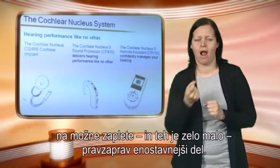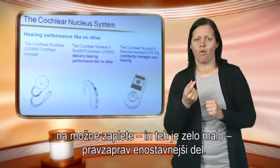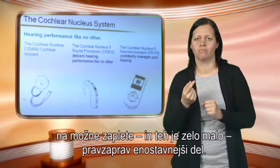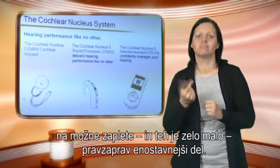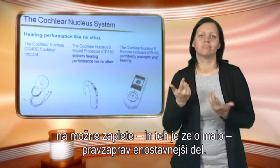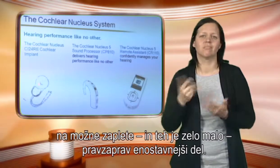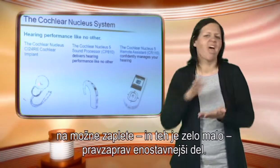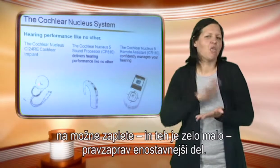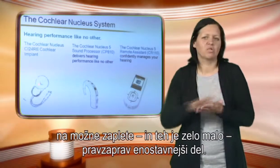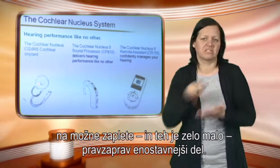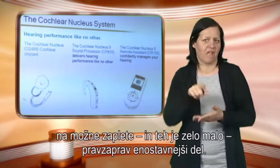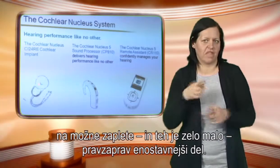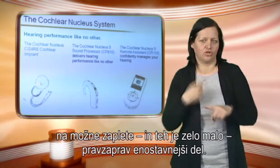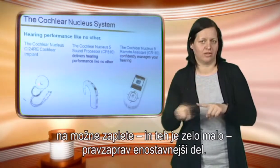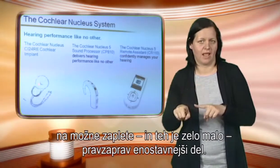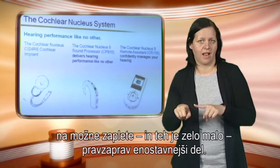del.